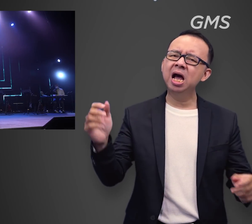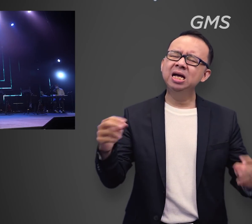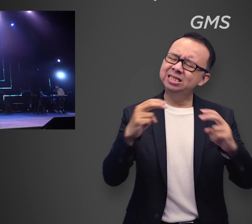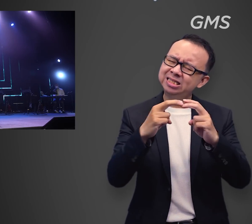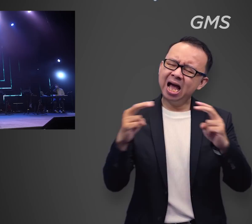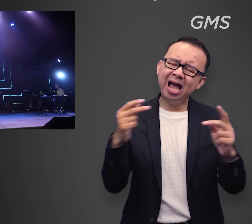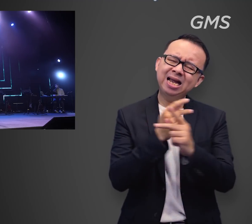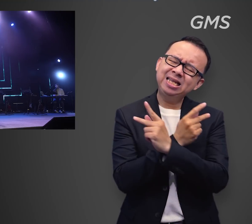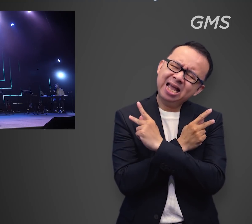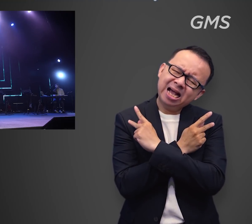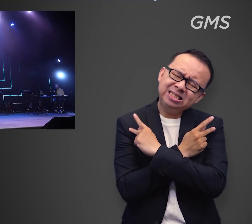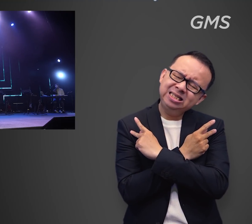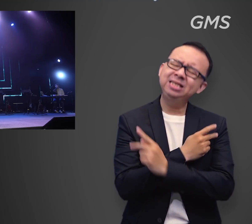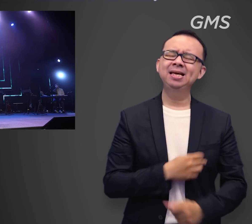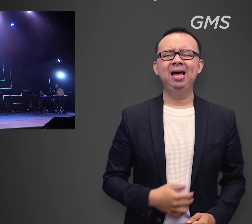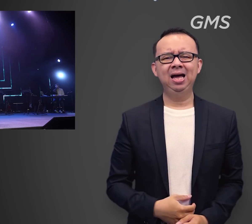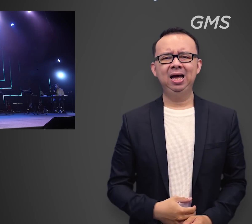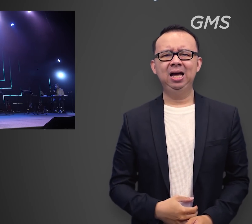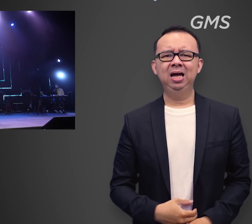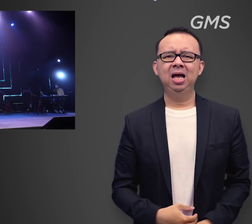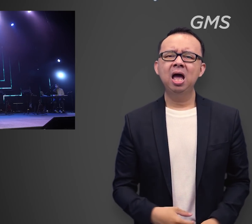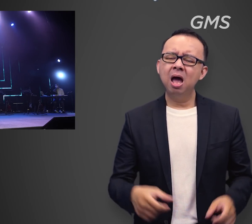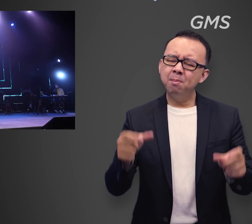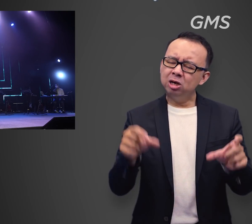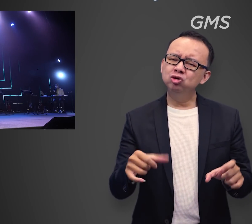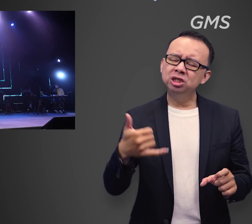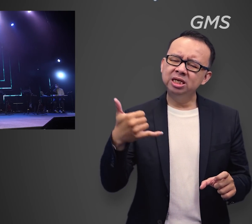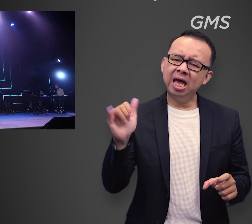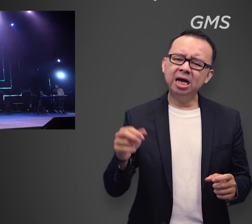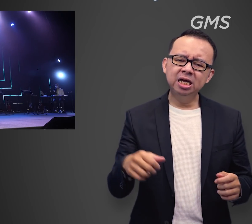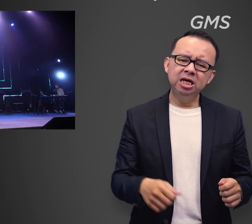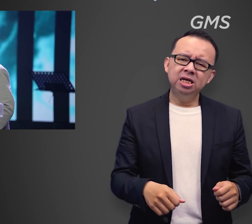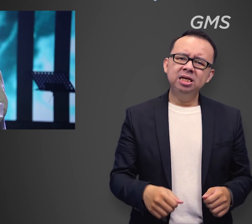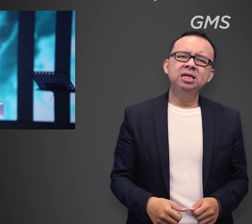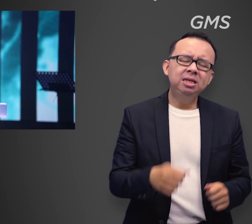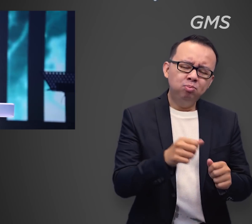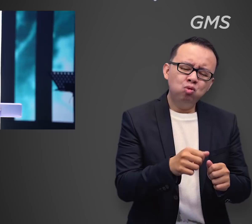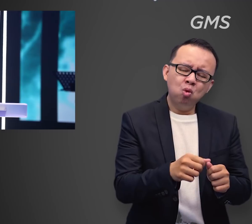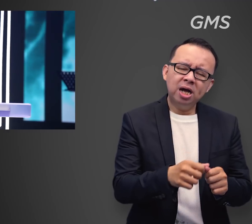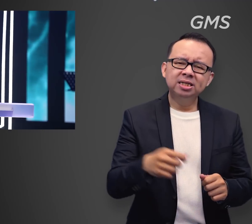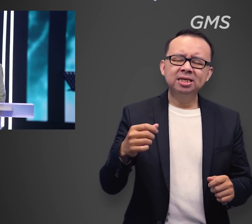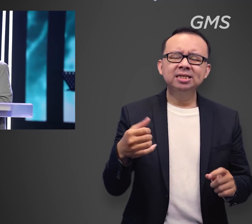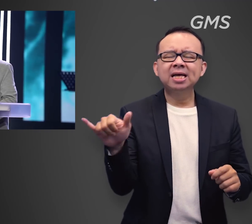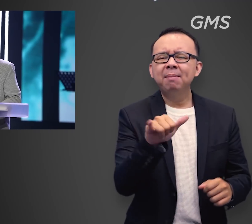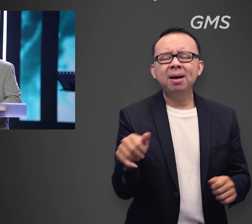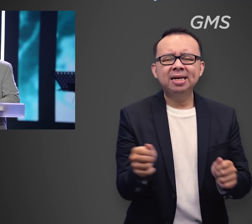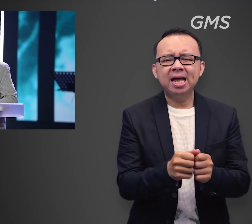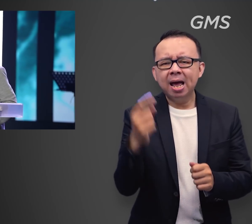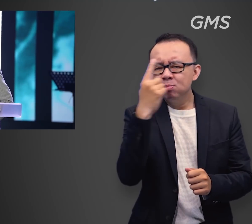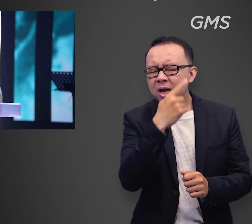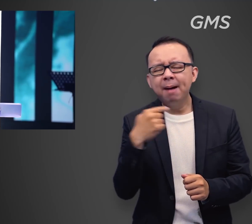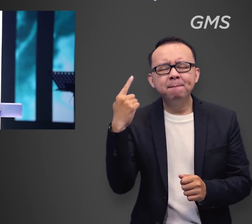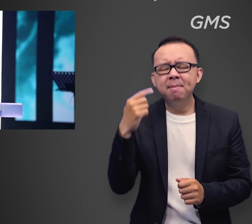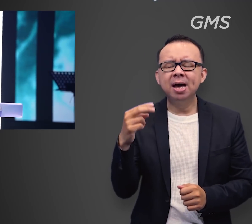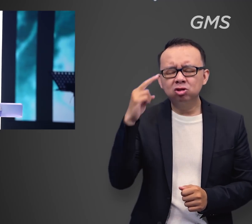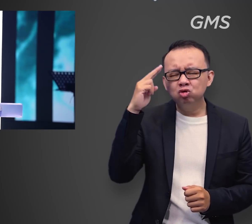Tuhan ciptakan menurut gambarnya. Karena pelanggaran, karena dosa, manusia itu harus terhukum oleh karena